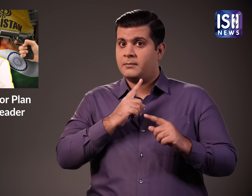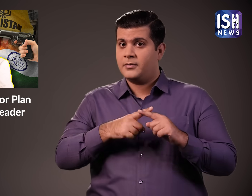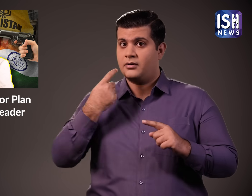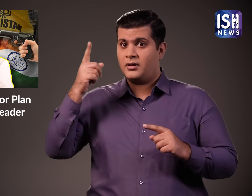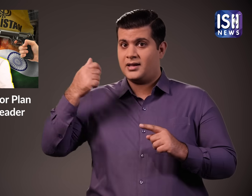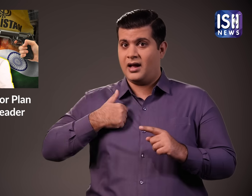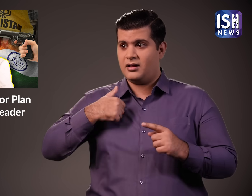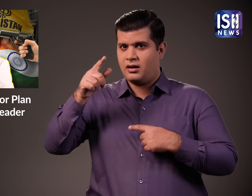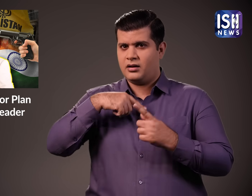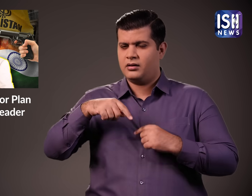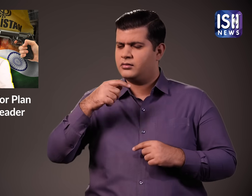में शामिल होने का आरोप लगाया था